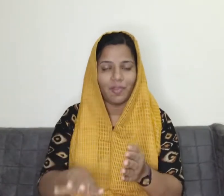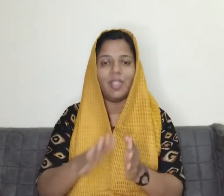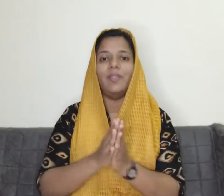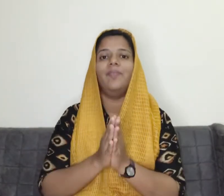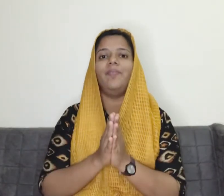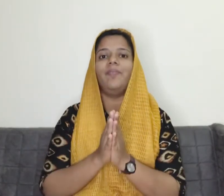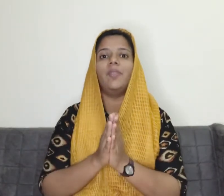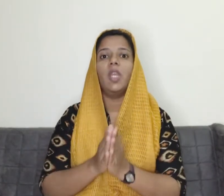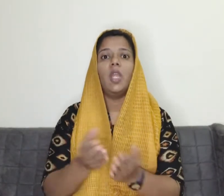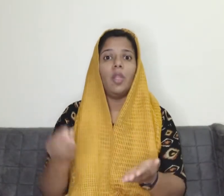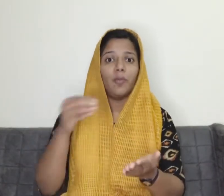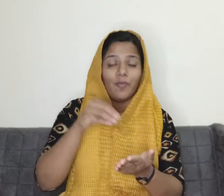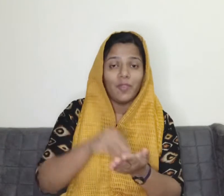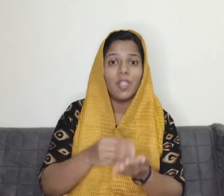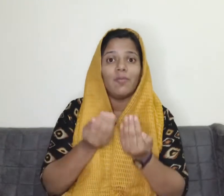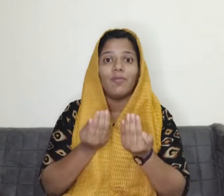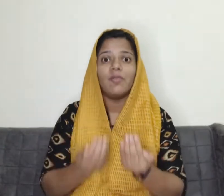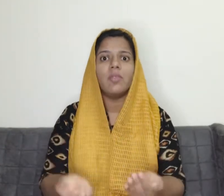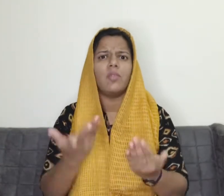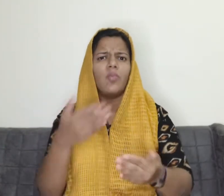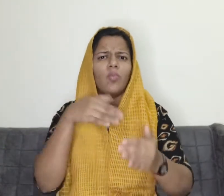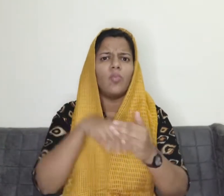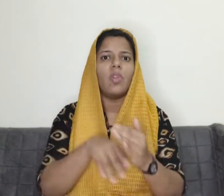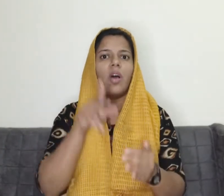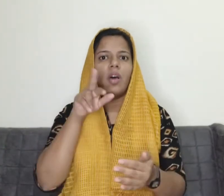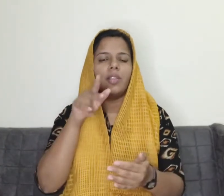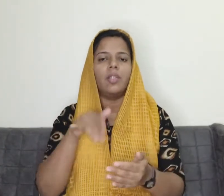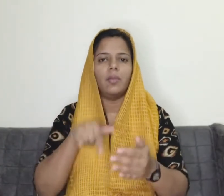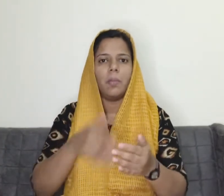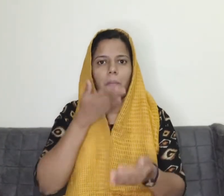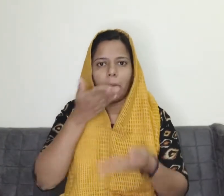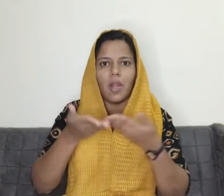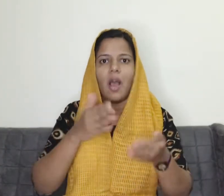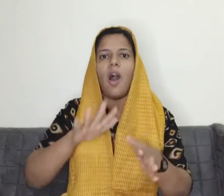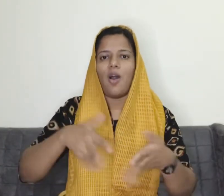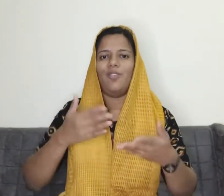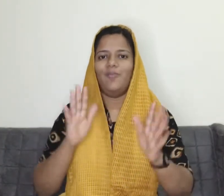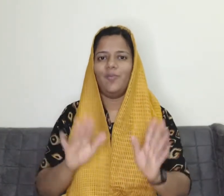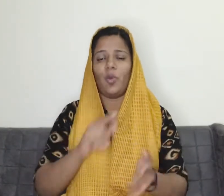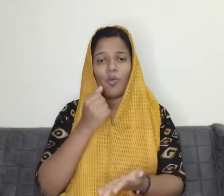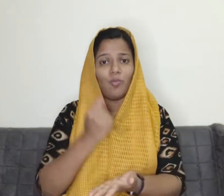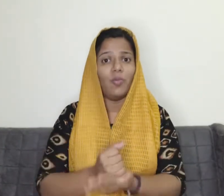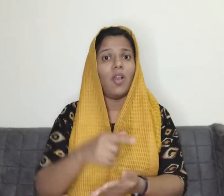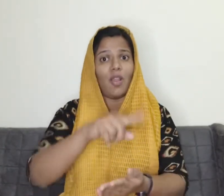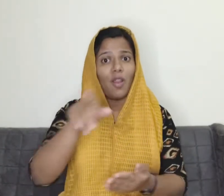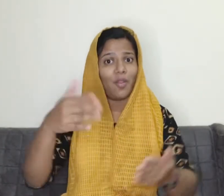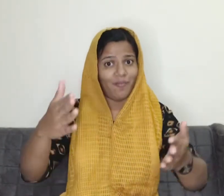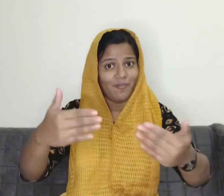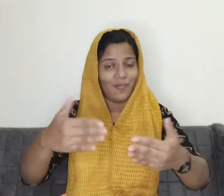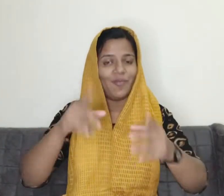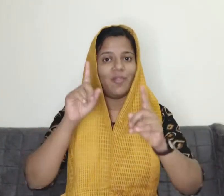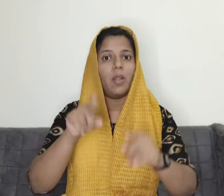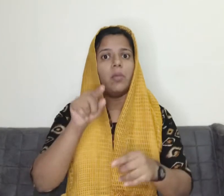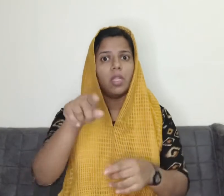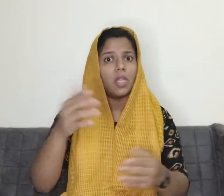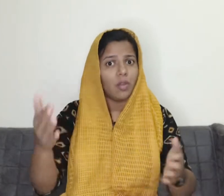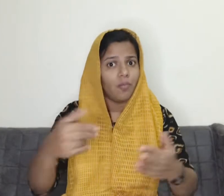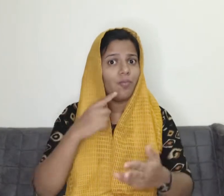നമ്മൾ വീണ്ടും ജനനത്തിൻ്റെ മർമ്മമാണ് പഠിക്കുവാൻ ആഗ്രഹിക്കുന്നത്. അതുകൊണ്ട് നിശ്ചയമായിട്ടും നിങ്ങൾ പങ്കെടുക്കണം. പങ്കെടുത്താൽ അത് നിങ്ങളുടെ